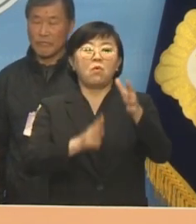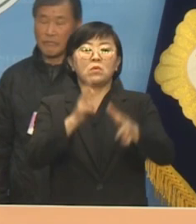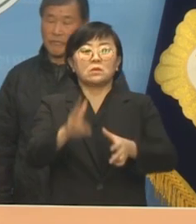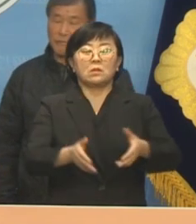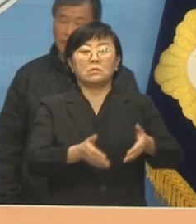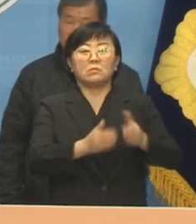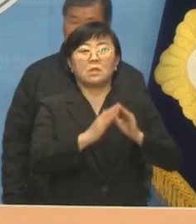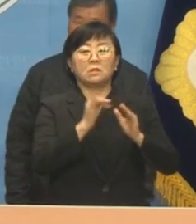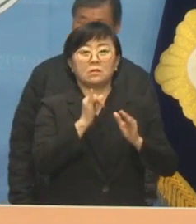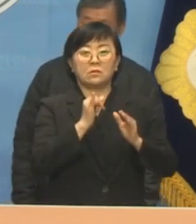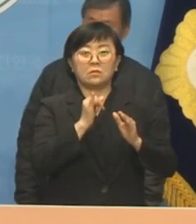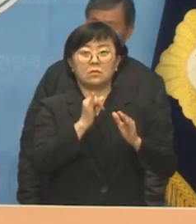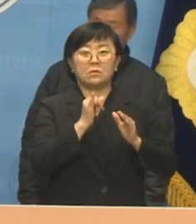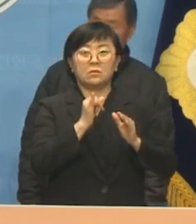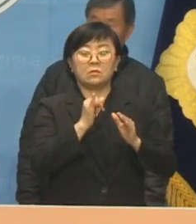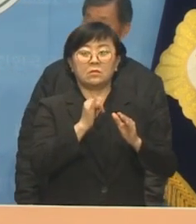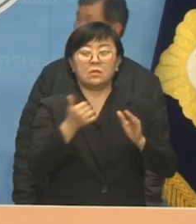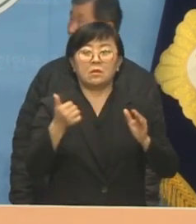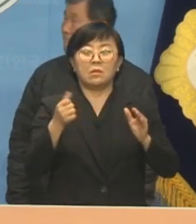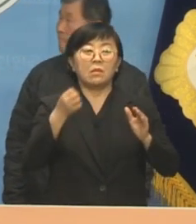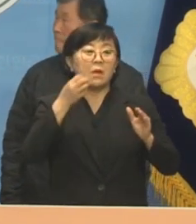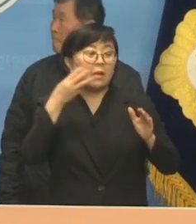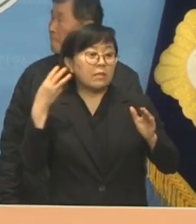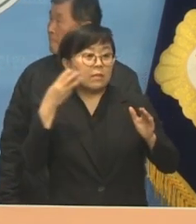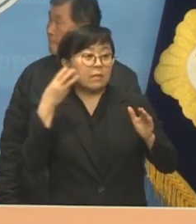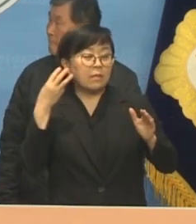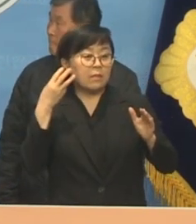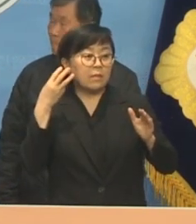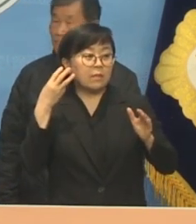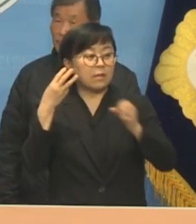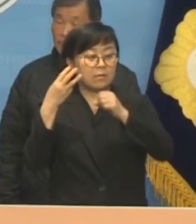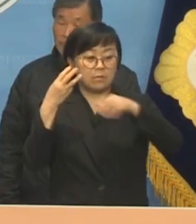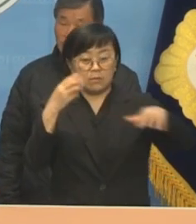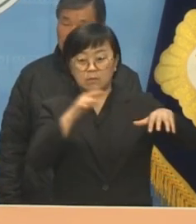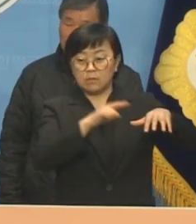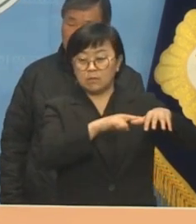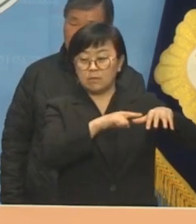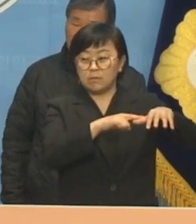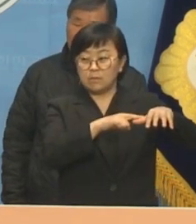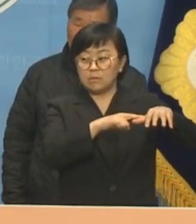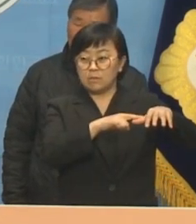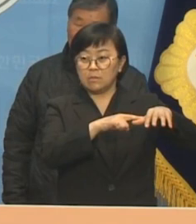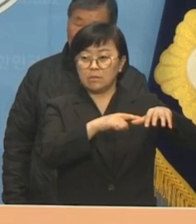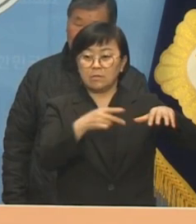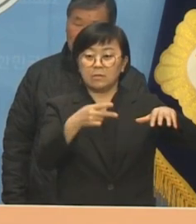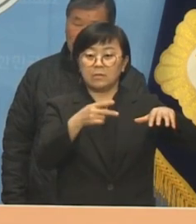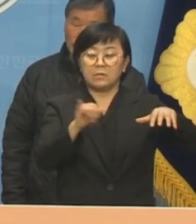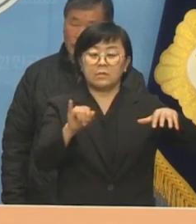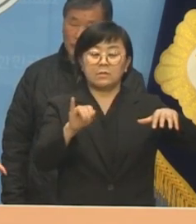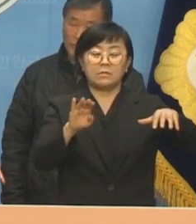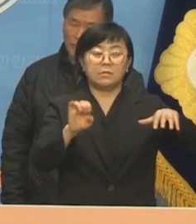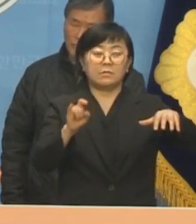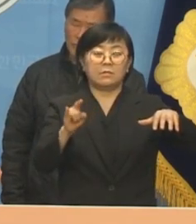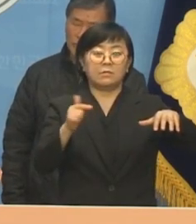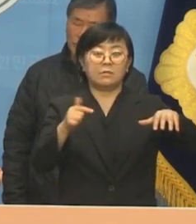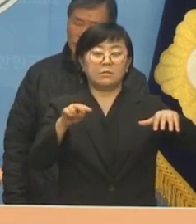있습니다. 하나그룹의 자회사인 한화 디펜스 인더스트리라는 회사인데요.